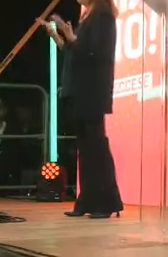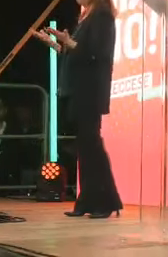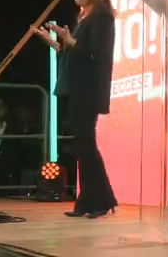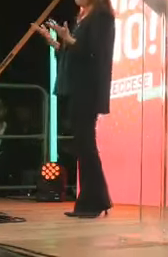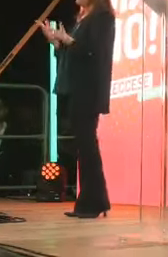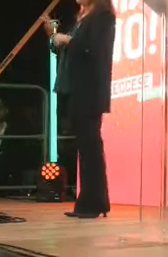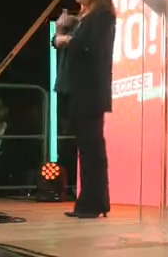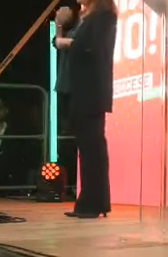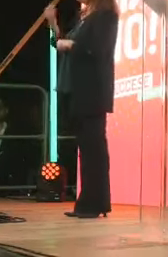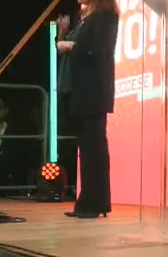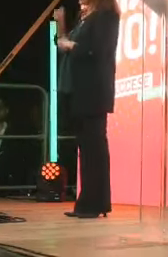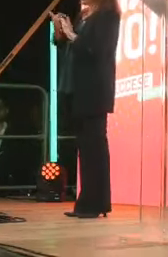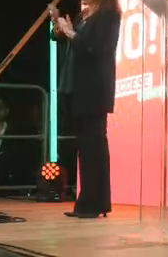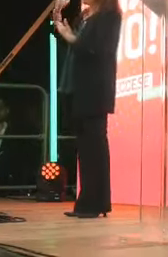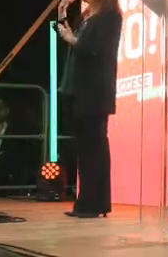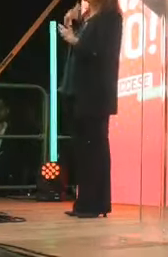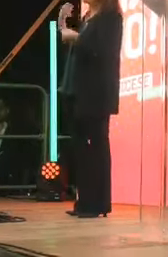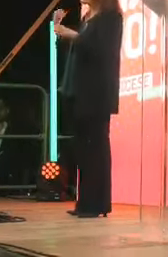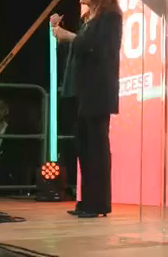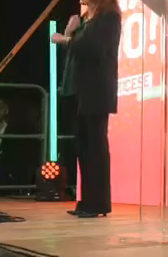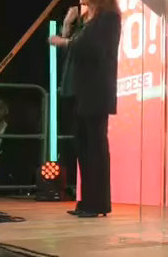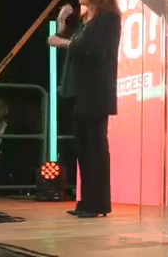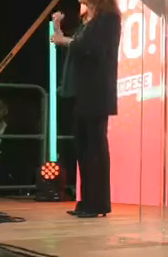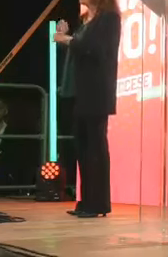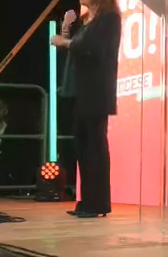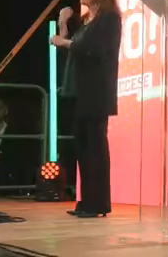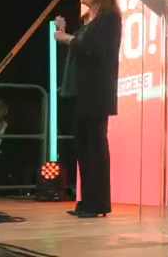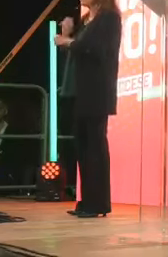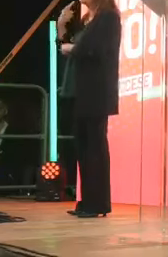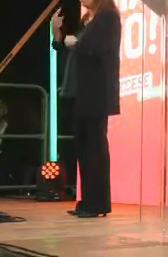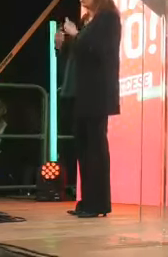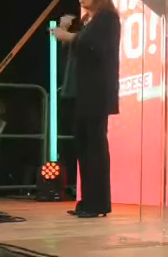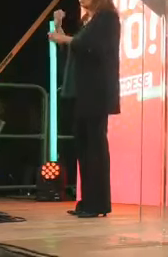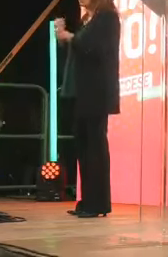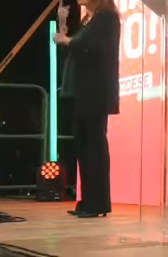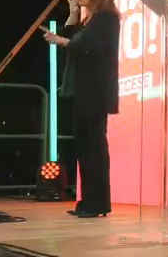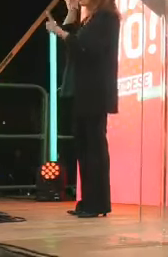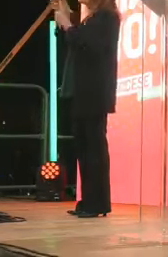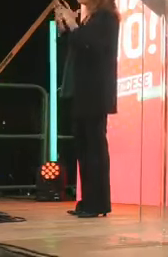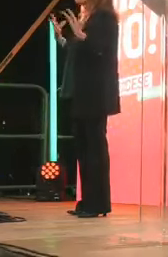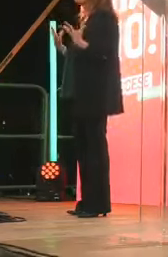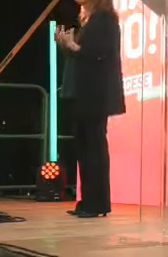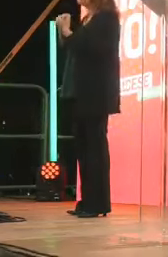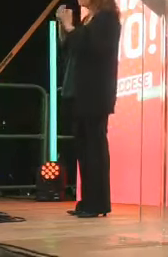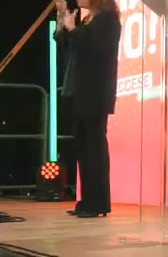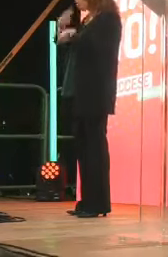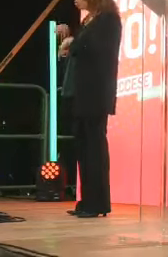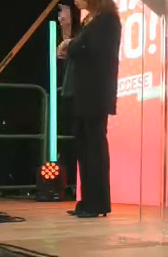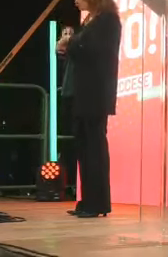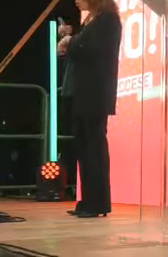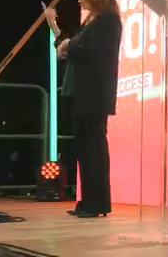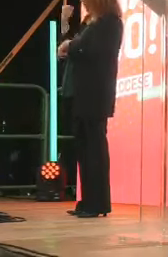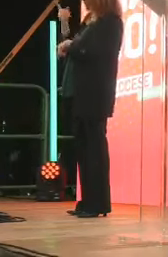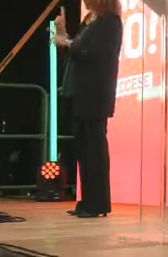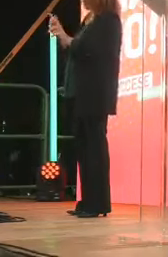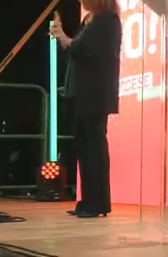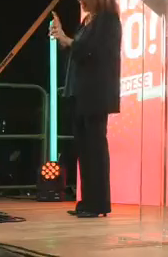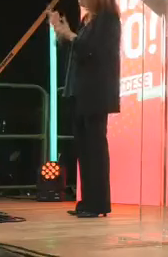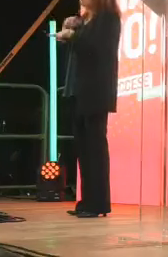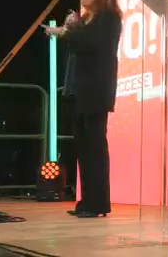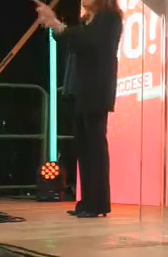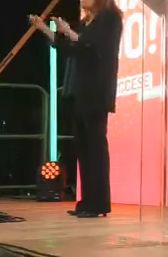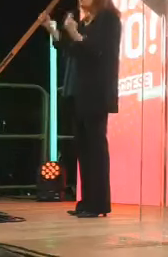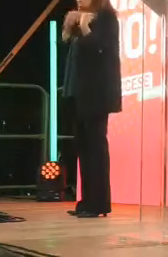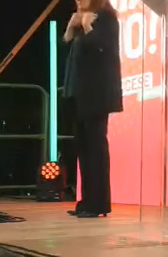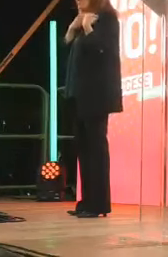Abbiamo sempre lavorato e continueremo a lavorare per l'unità e non perché ce lo imponga il dottore, ma perché ce lo chiedete